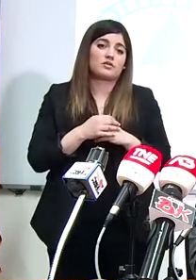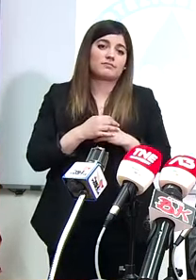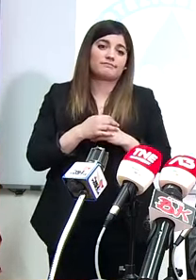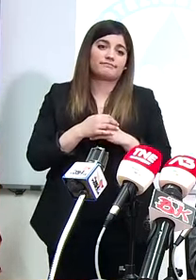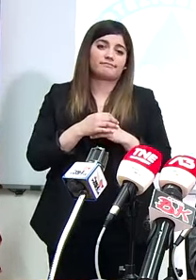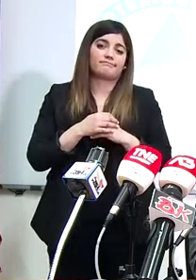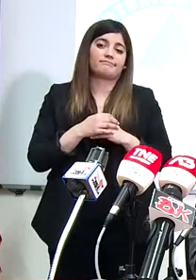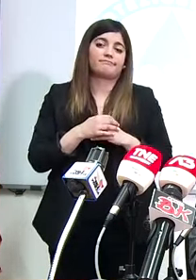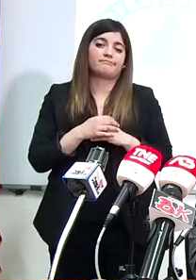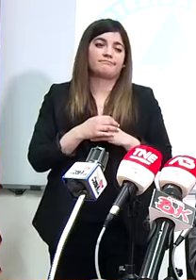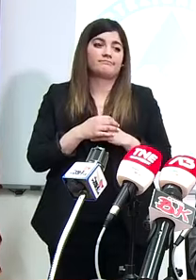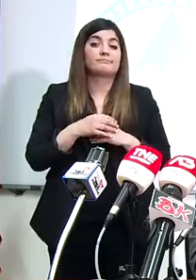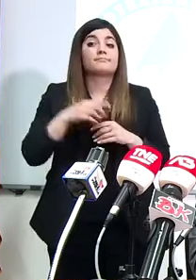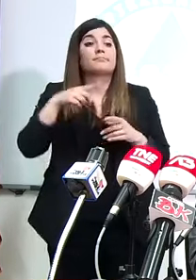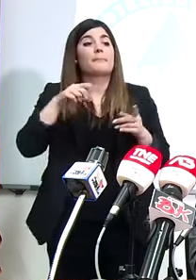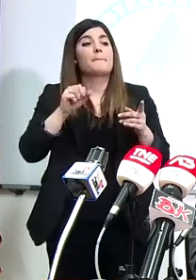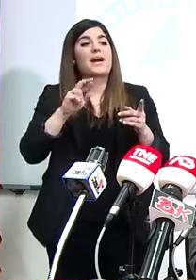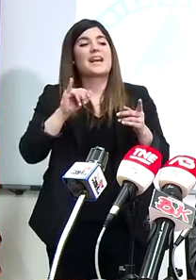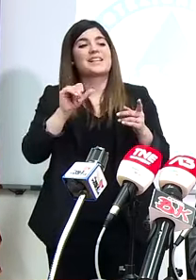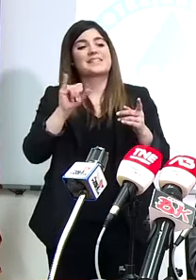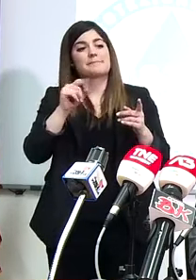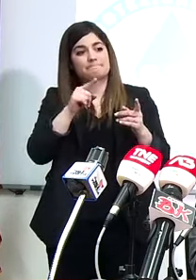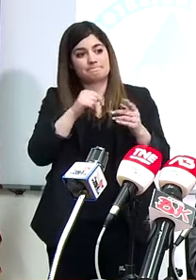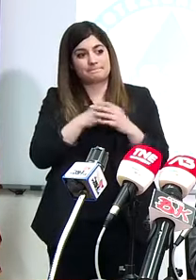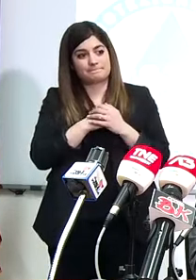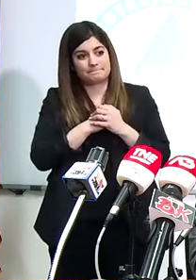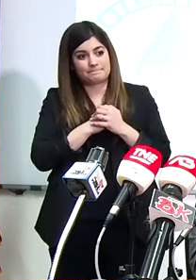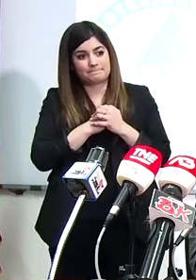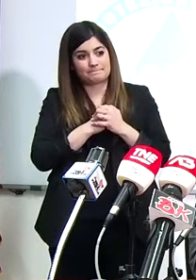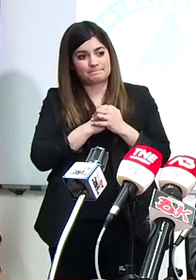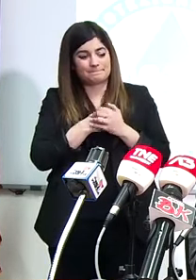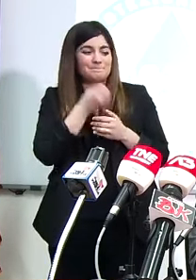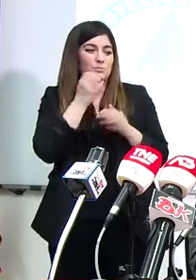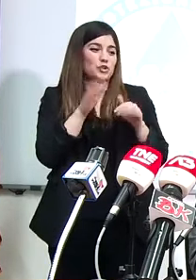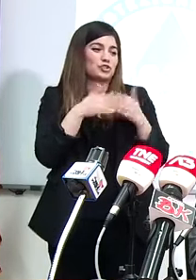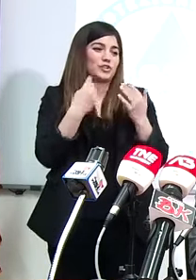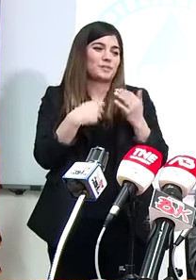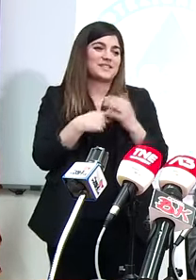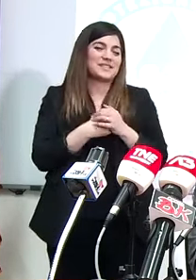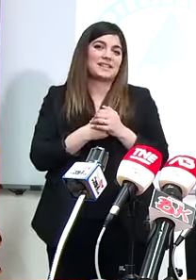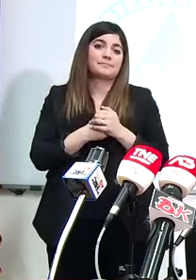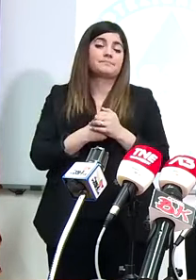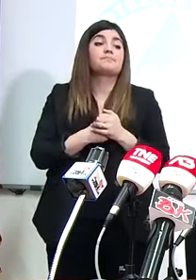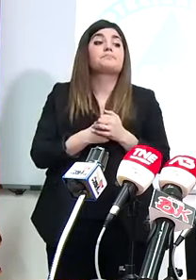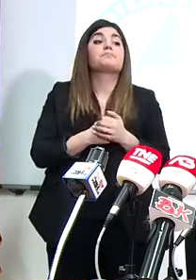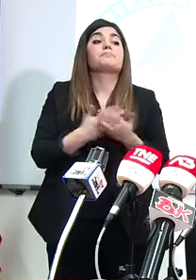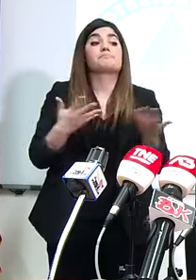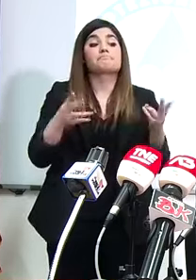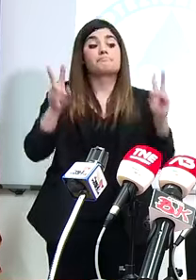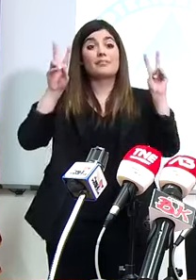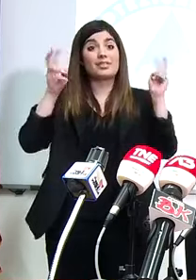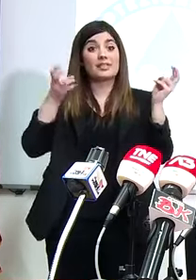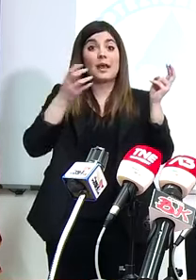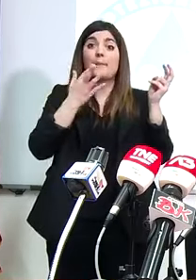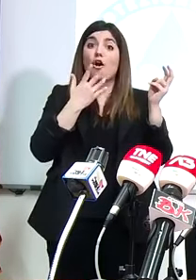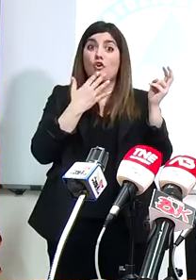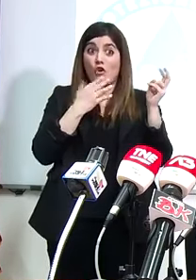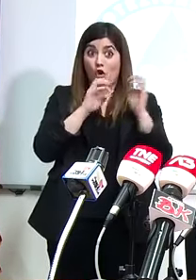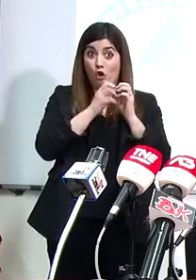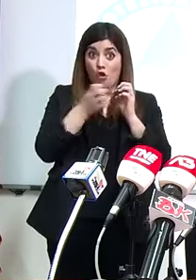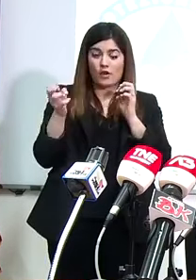parisi di nuovo buongiorno buongiorno senza proposito di colori per